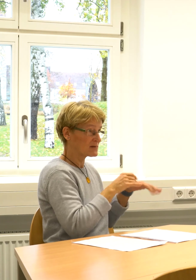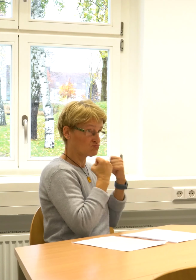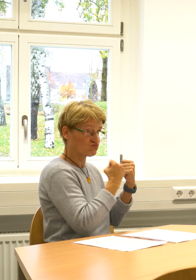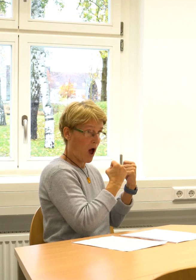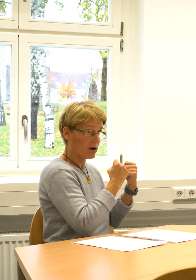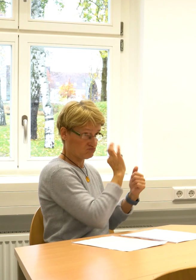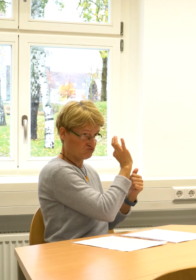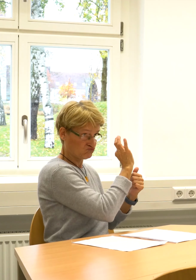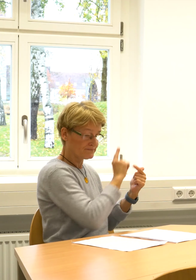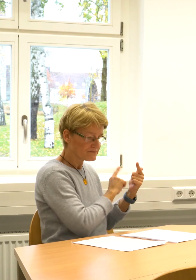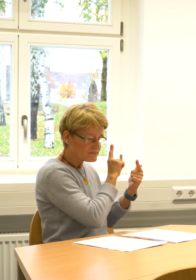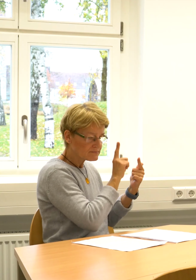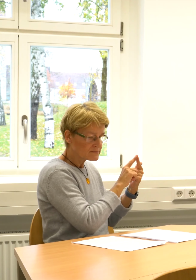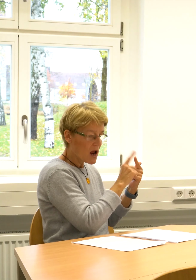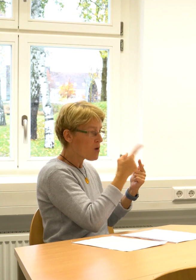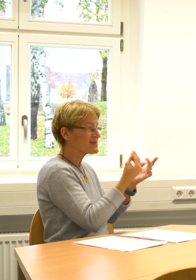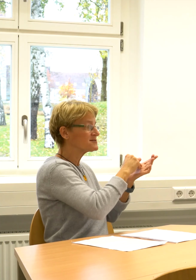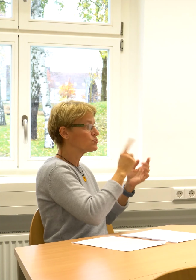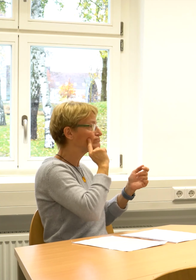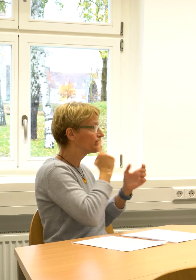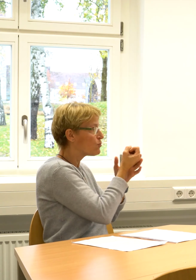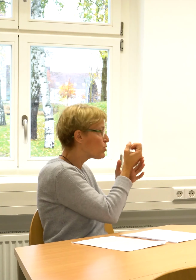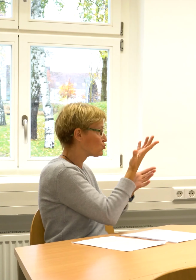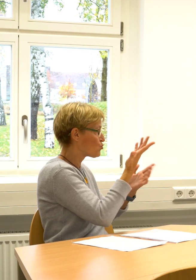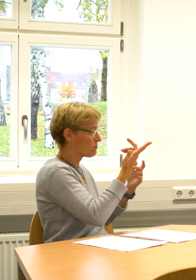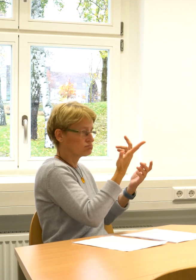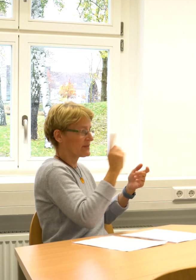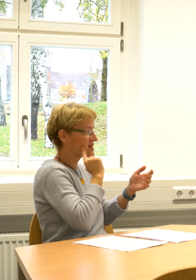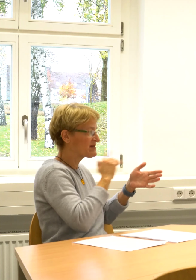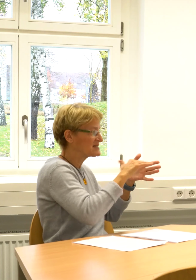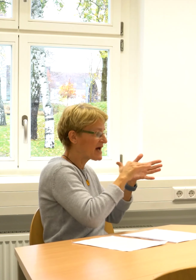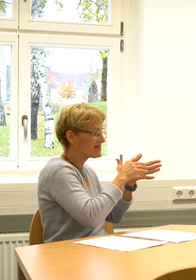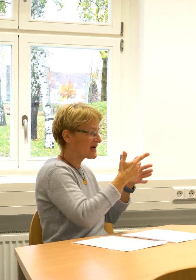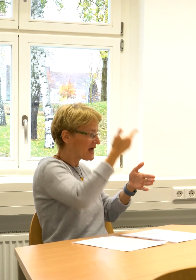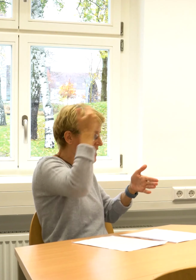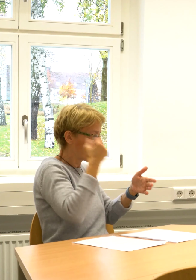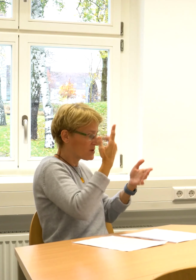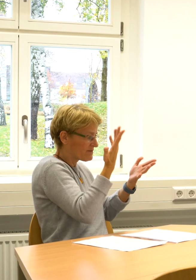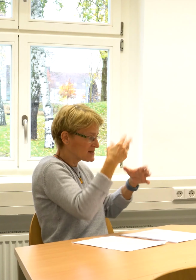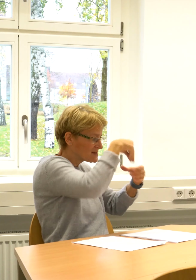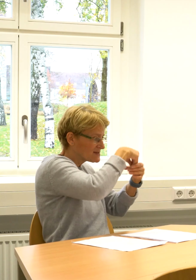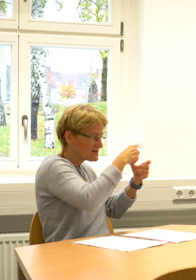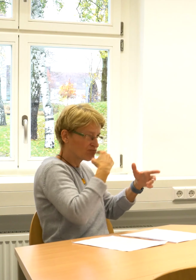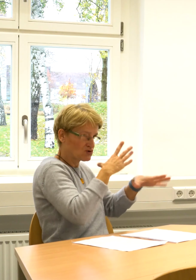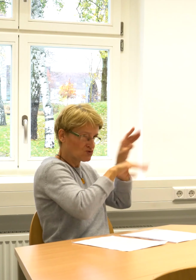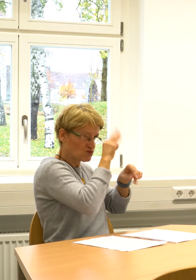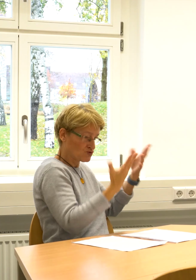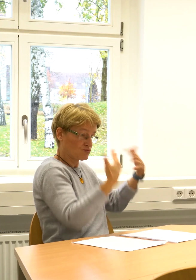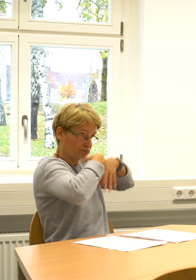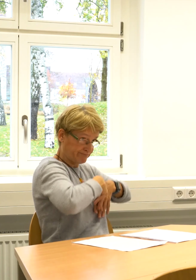mehr zu erfahren und auch da ganz stark interessiert sind und auch die Gehörlosenkultur und die Devstudies